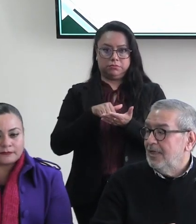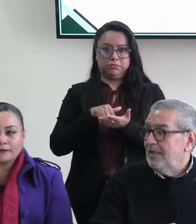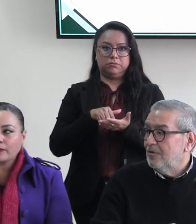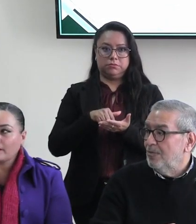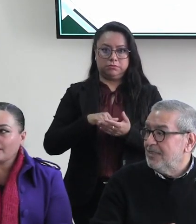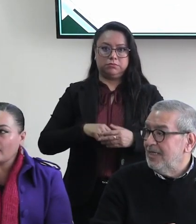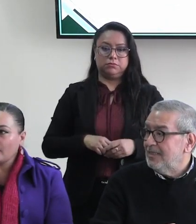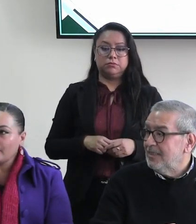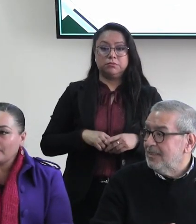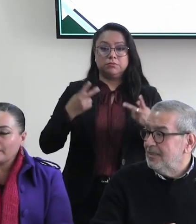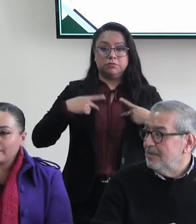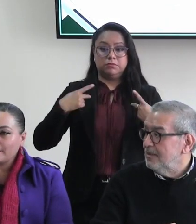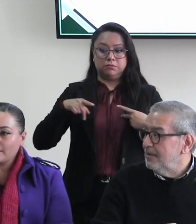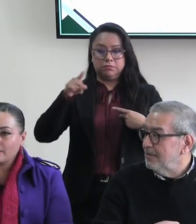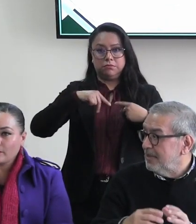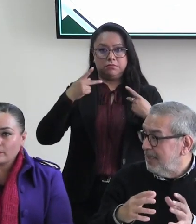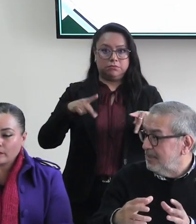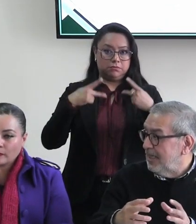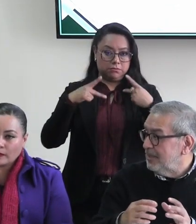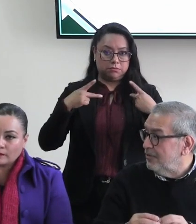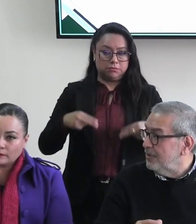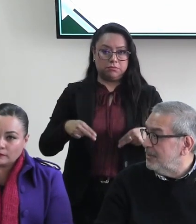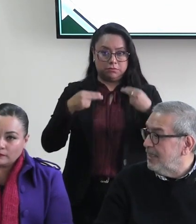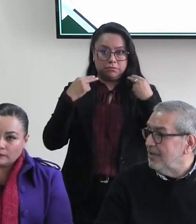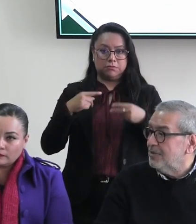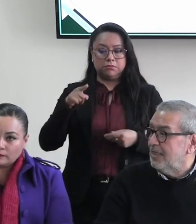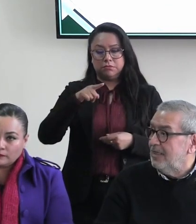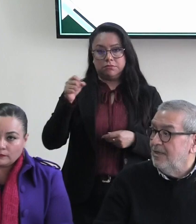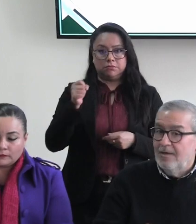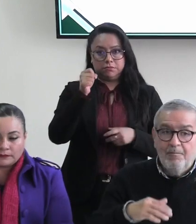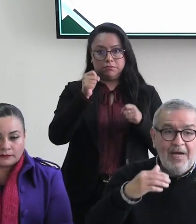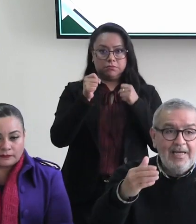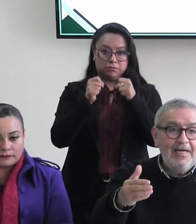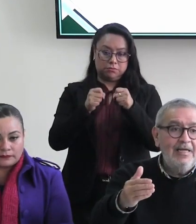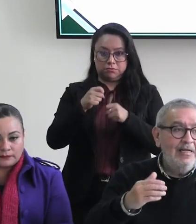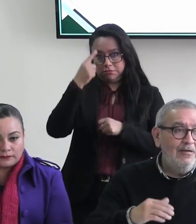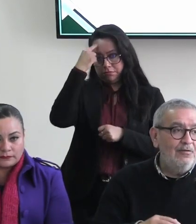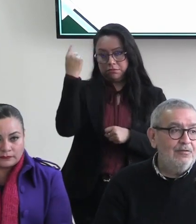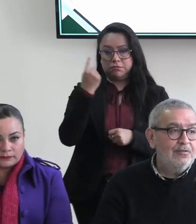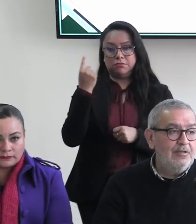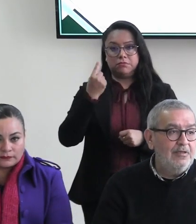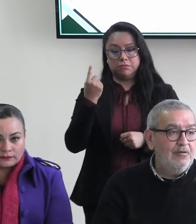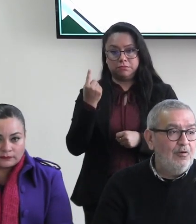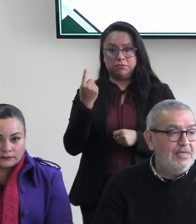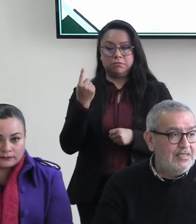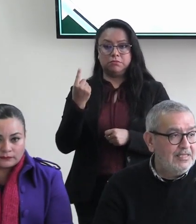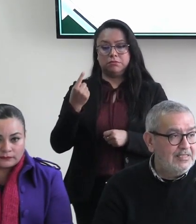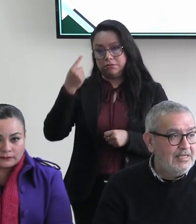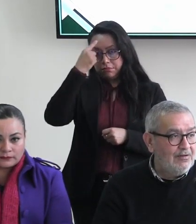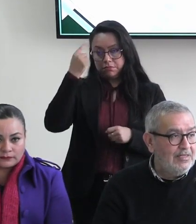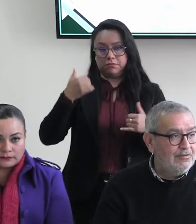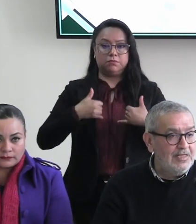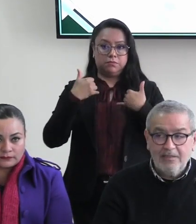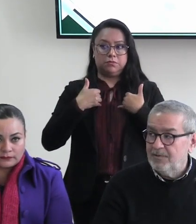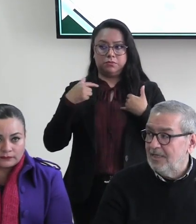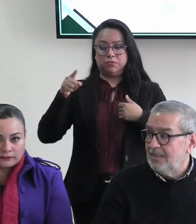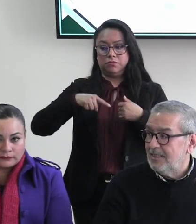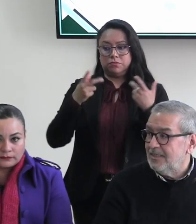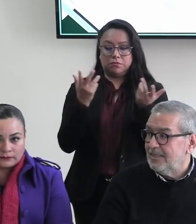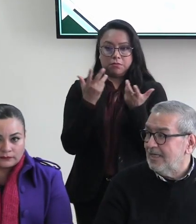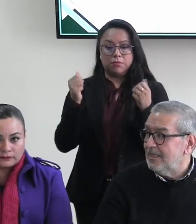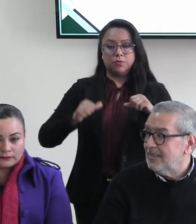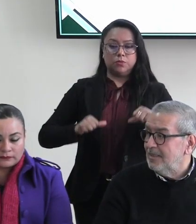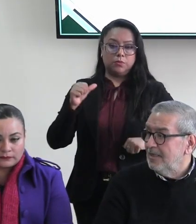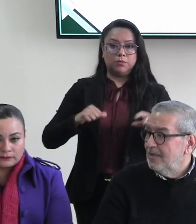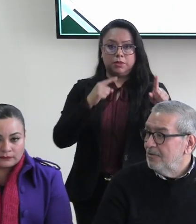los comerciantes que han sido instalados ahí, para los jóvenes que desarrollan sus actividades